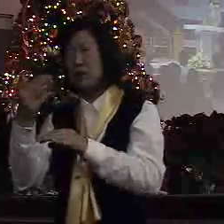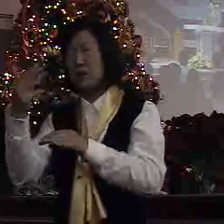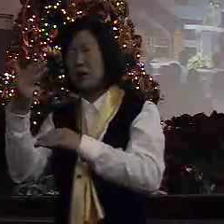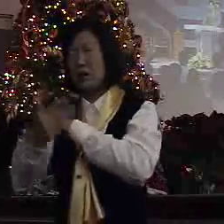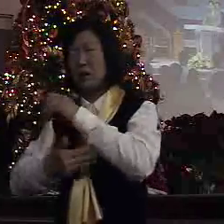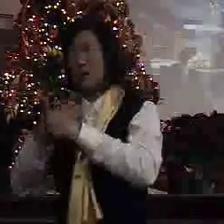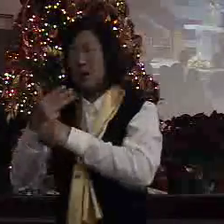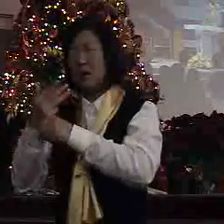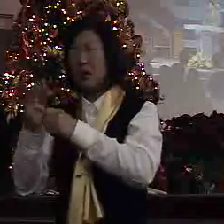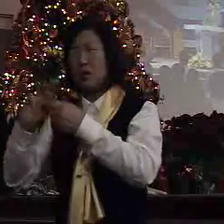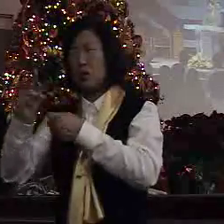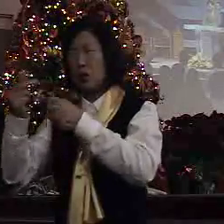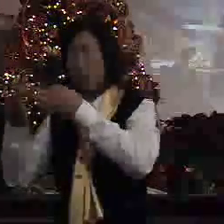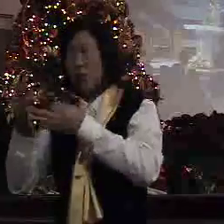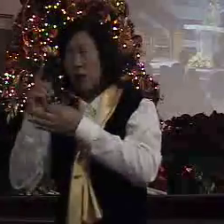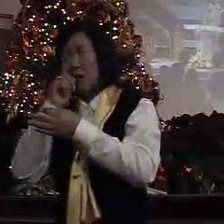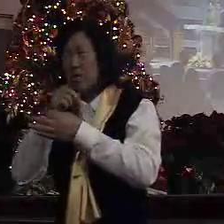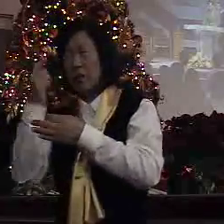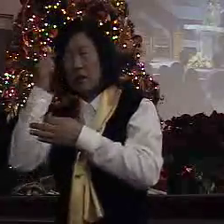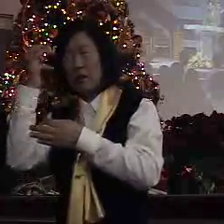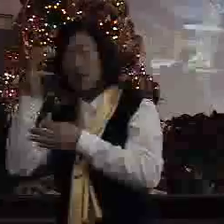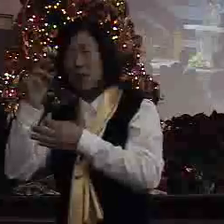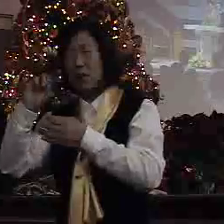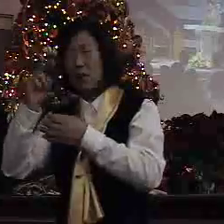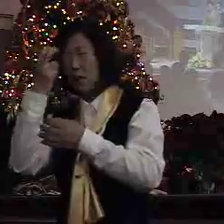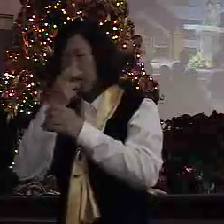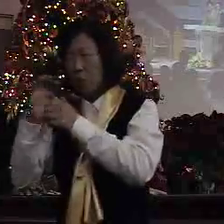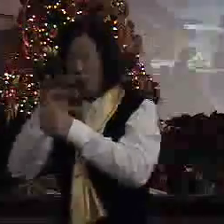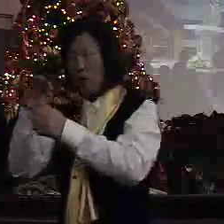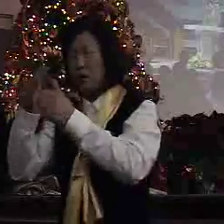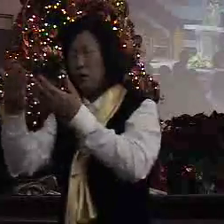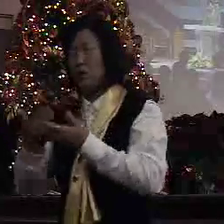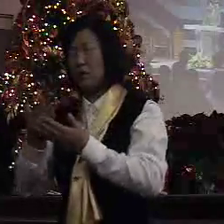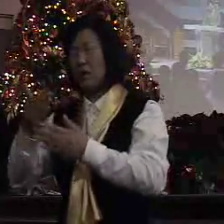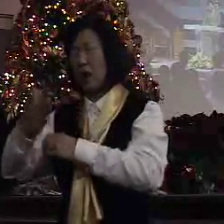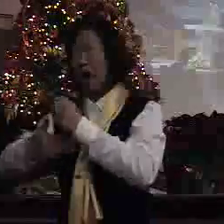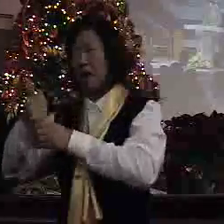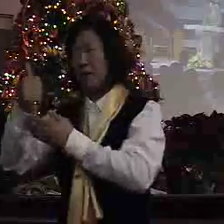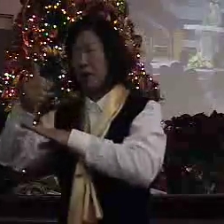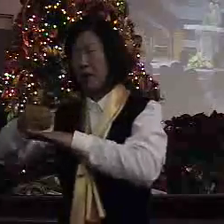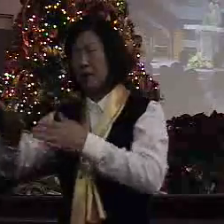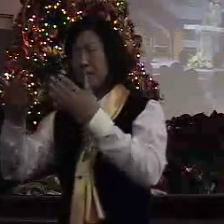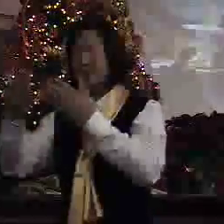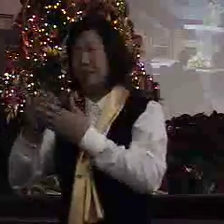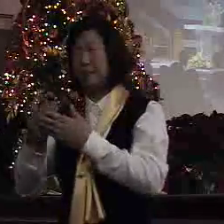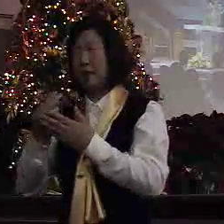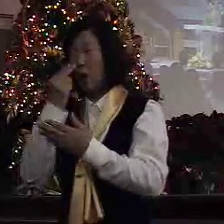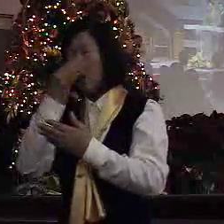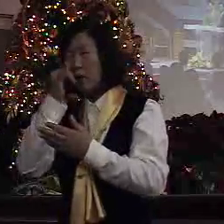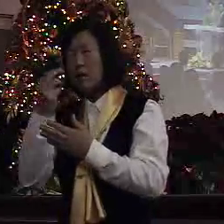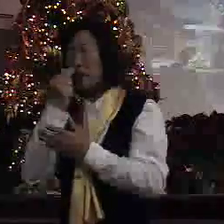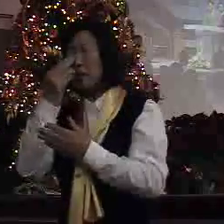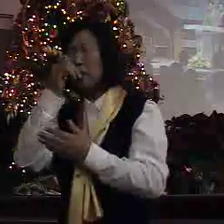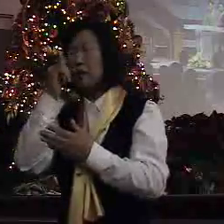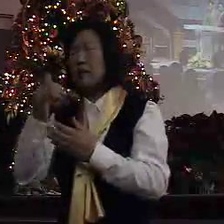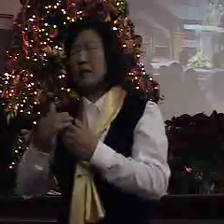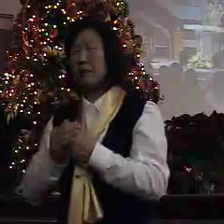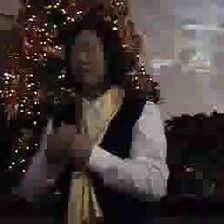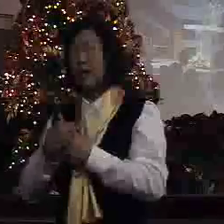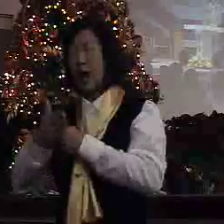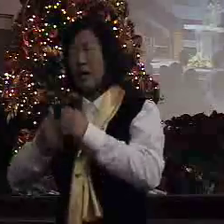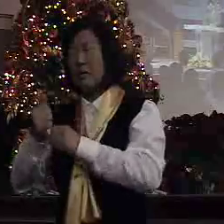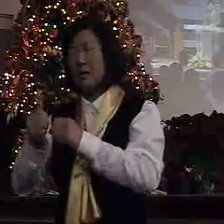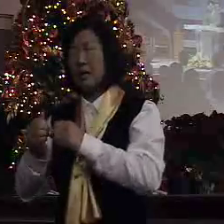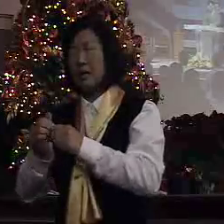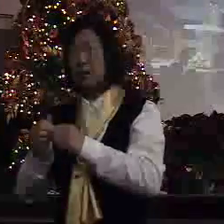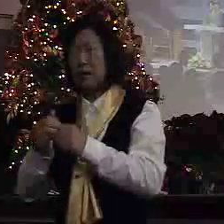돌아보며 악한 우리를 긍휼히 여기시고 보존하여 주신 하나님께 감사드립니다. 오늘도 우리에게 호흡이 있고 생명이 있으며 우리가 하나님의